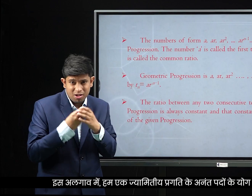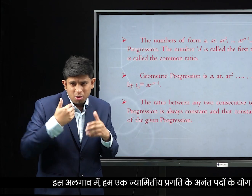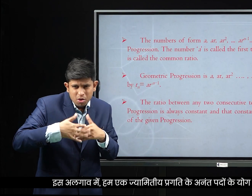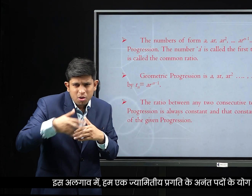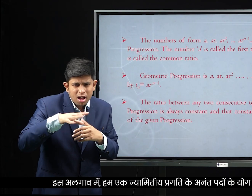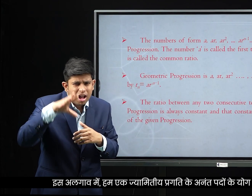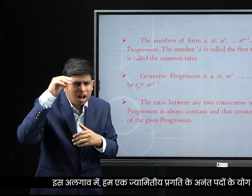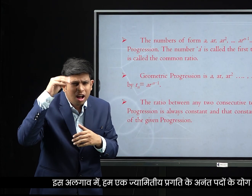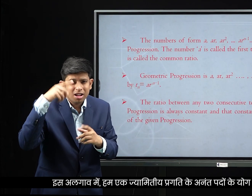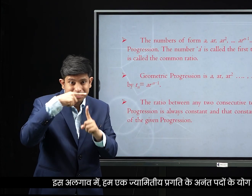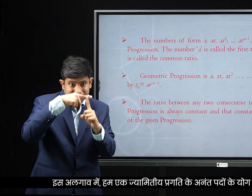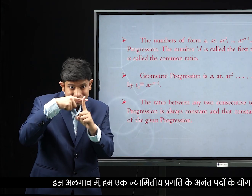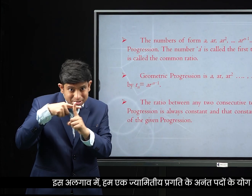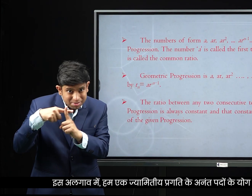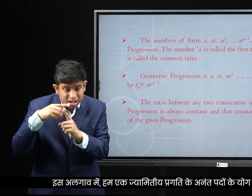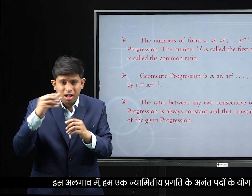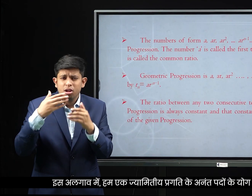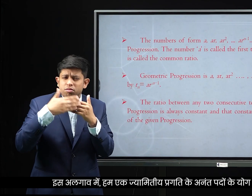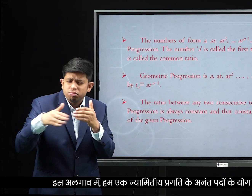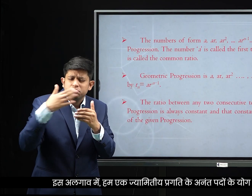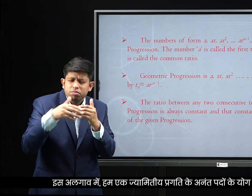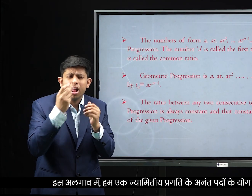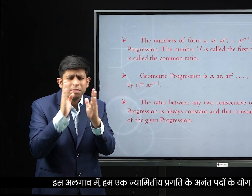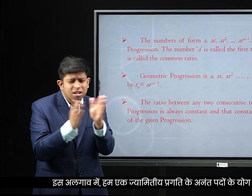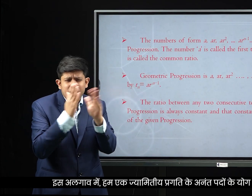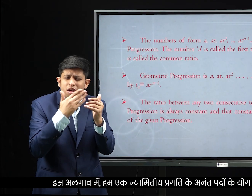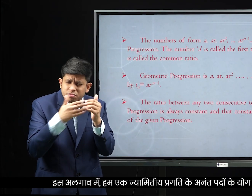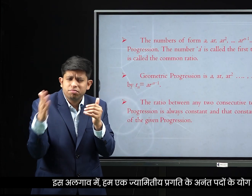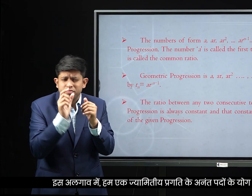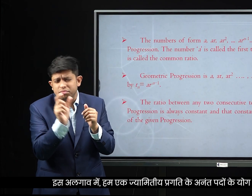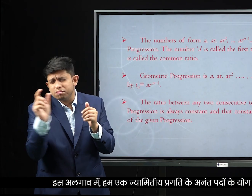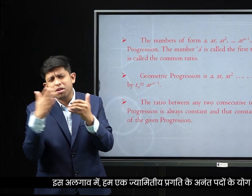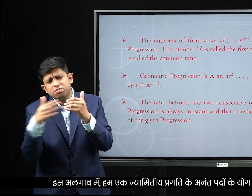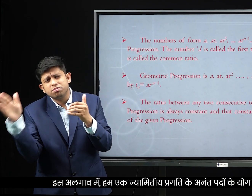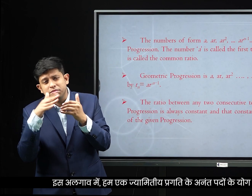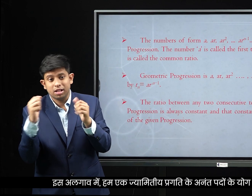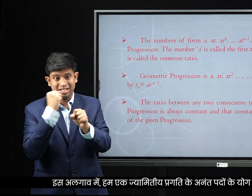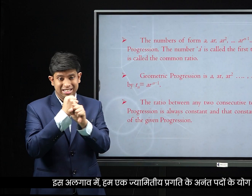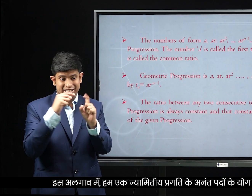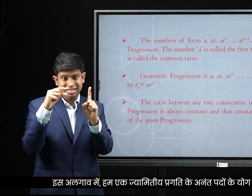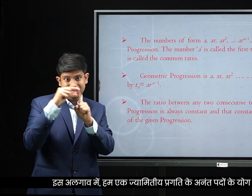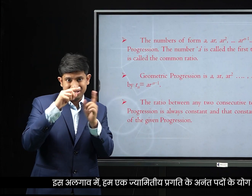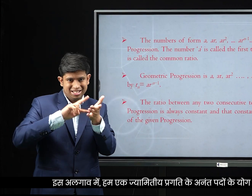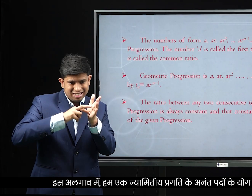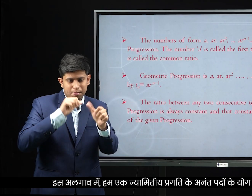हम एक ज्यामितीय प्रगति के अनंत पदों के योग को सीखने जा रहा है।